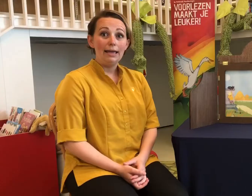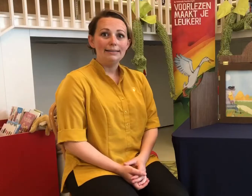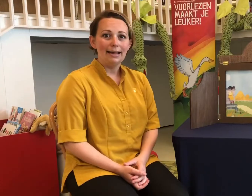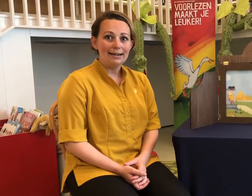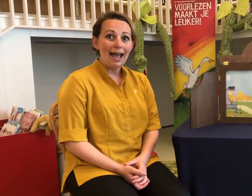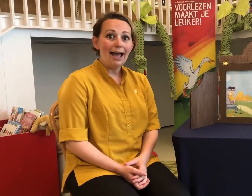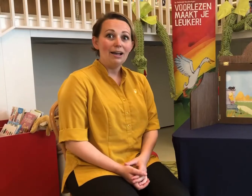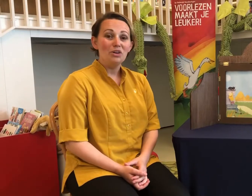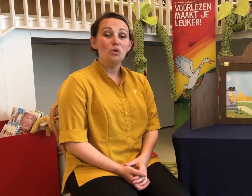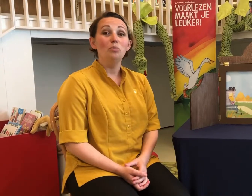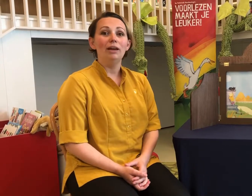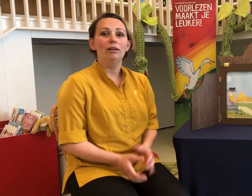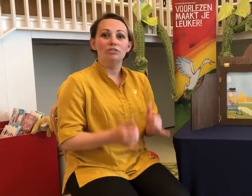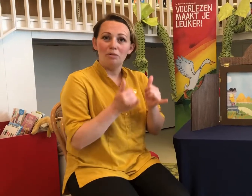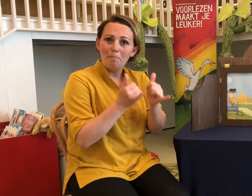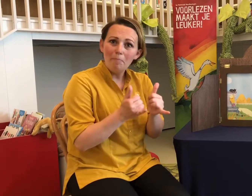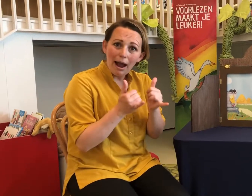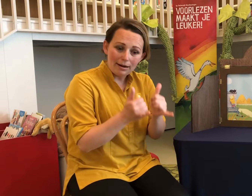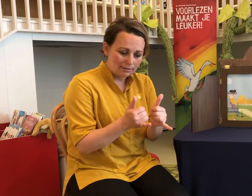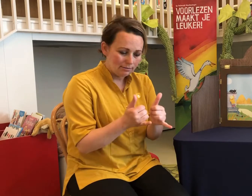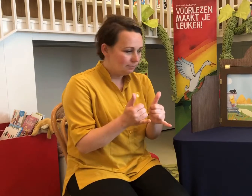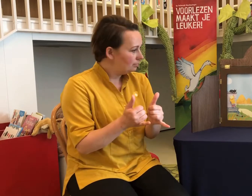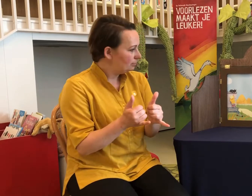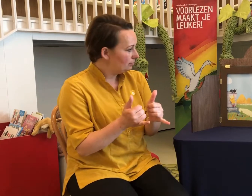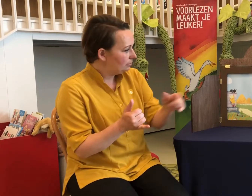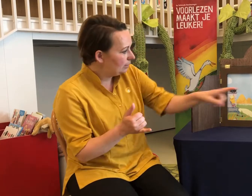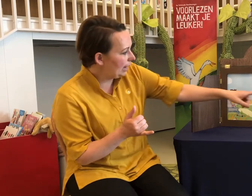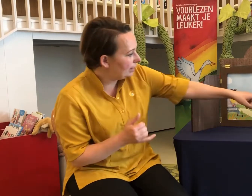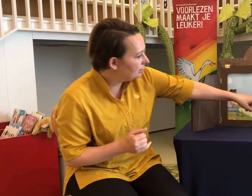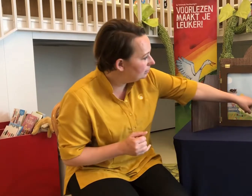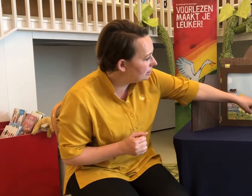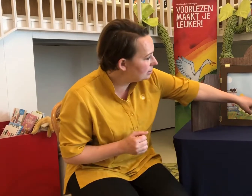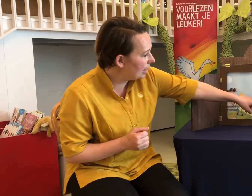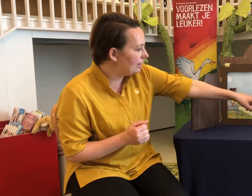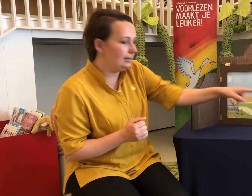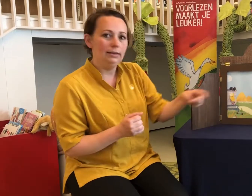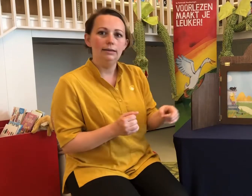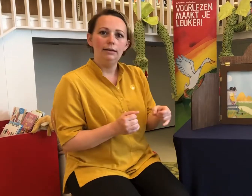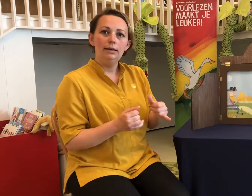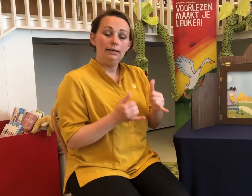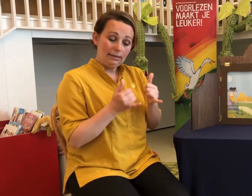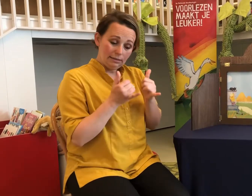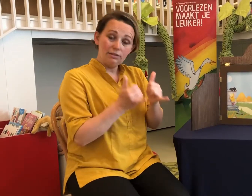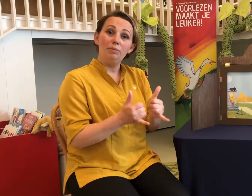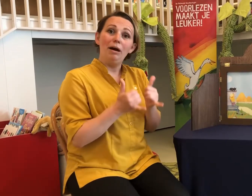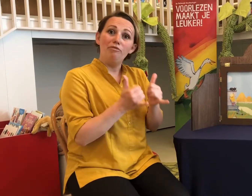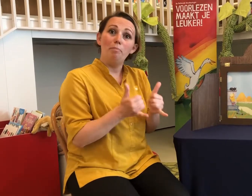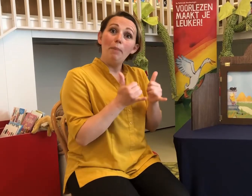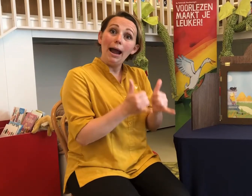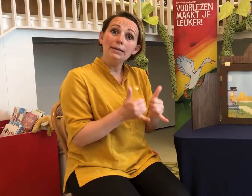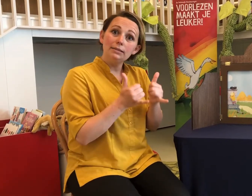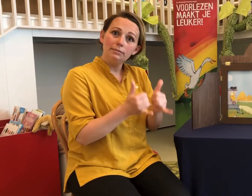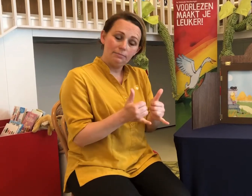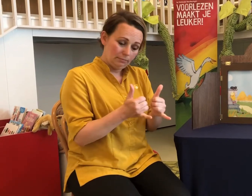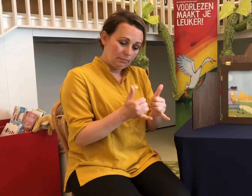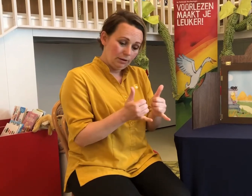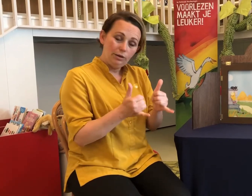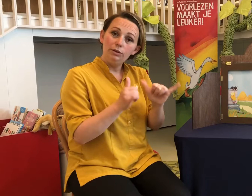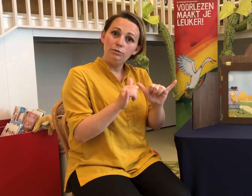Daarna komt hij langs het paard. Kijk, daar staat ie. Dit is het gebaar voor paard. Je doet